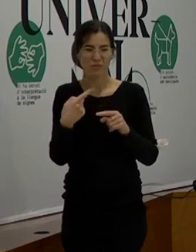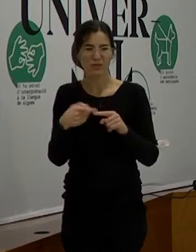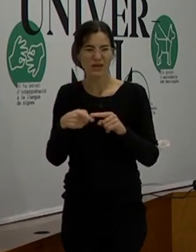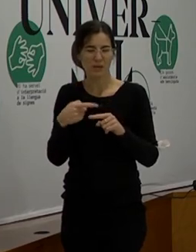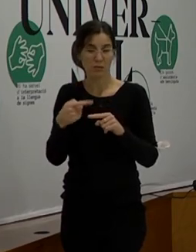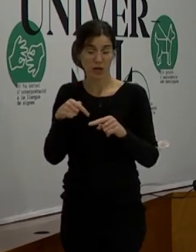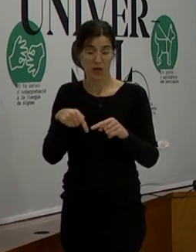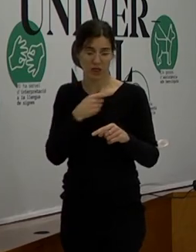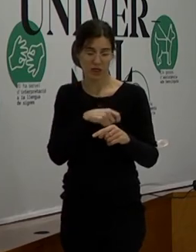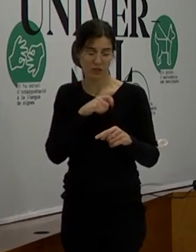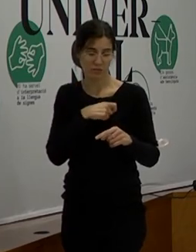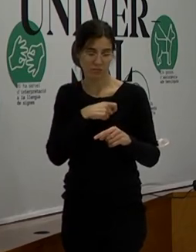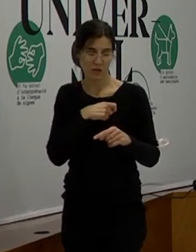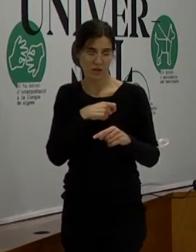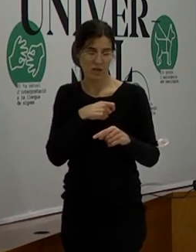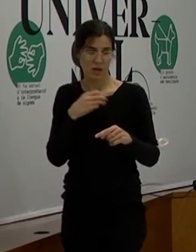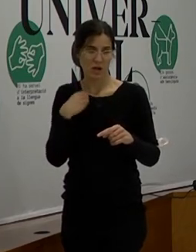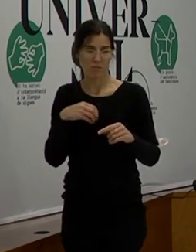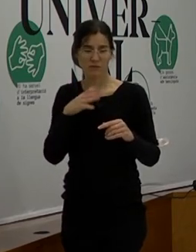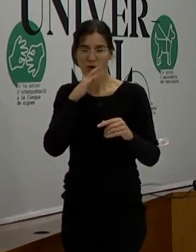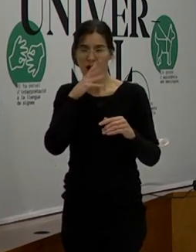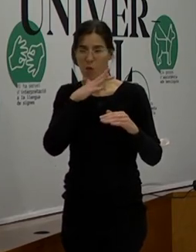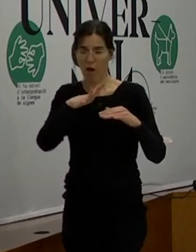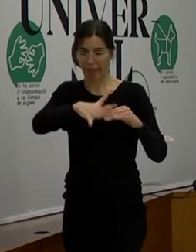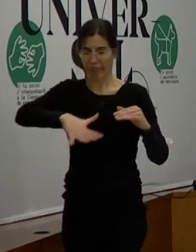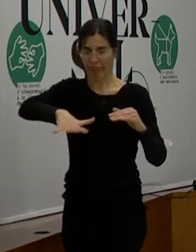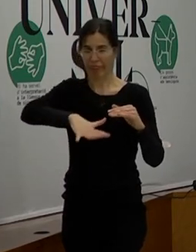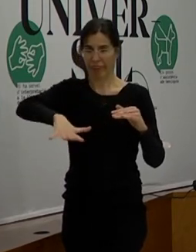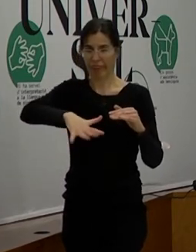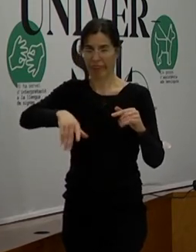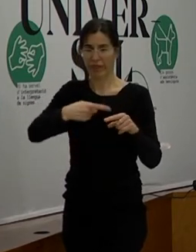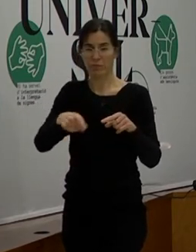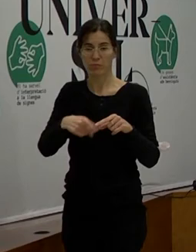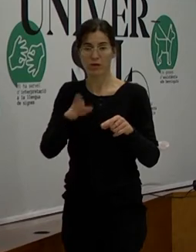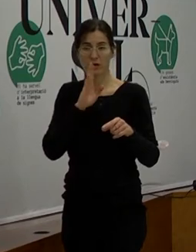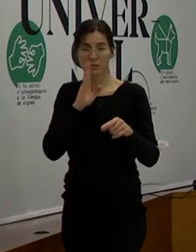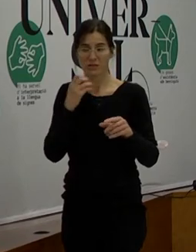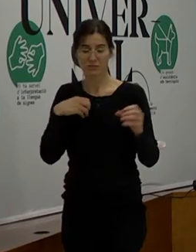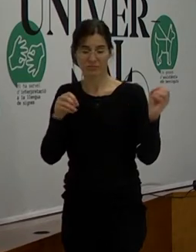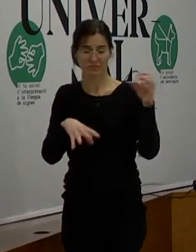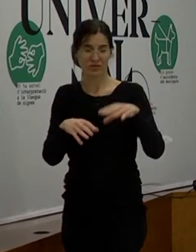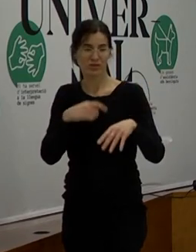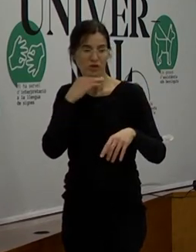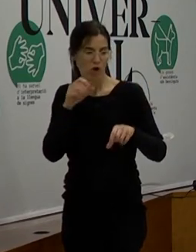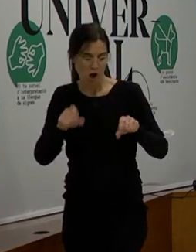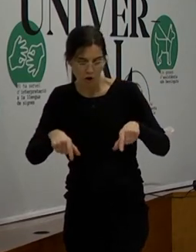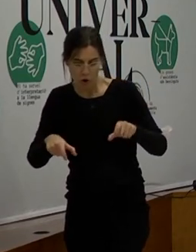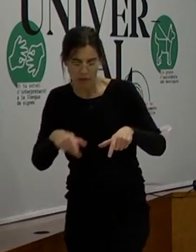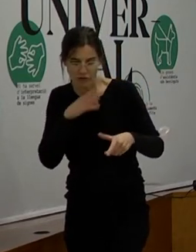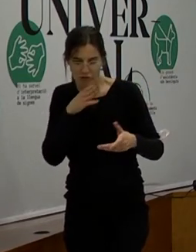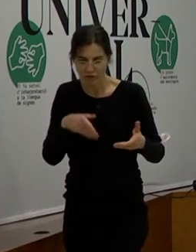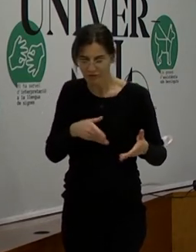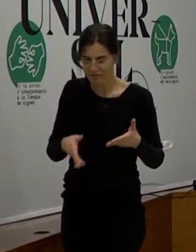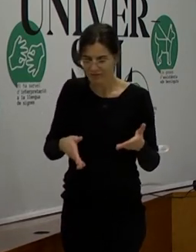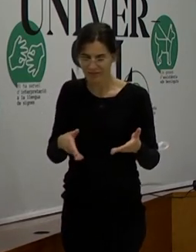quan vas a Latinoamèrica, és que està el basal ple d'aigua, perquè clar, tot, i allà tu saltes i jo me dejo les ruedes mojaos i luego voy y